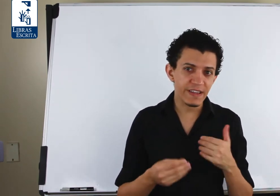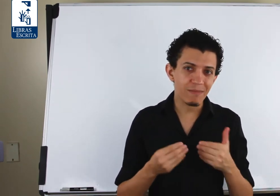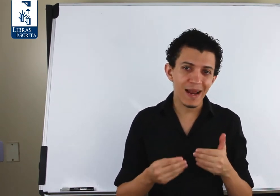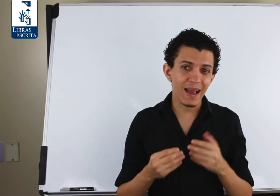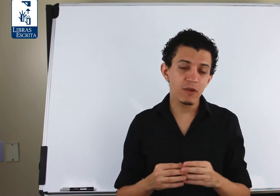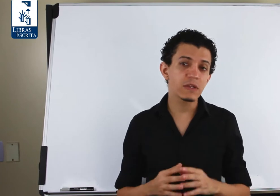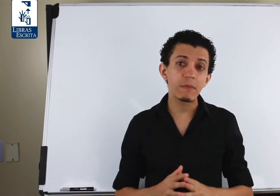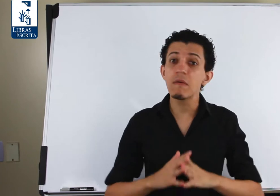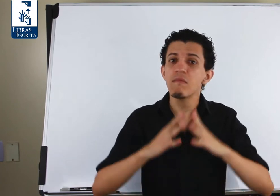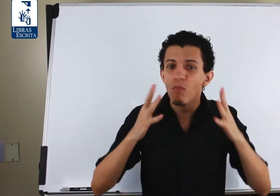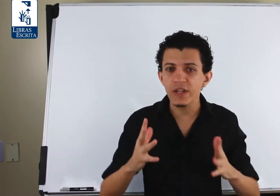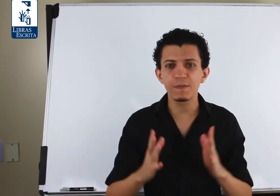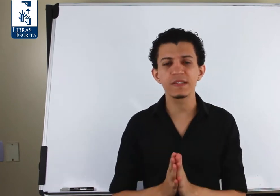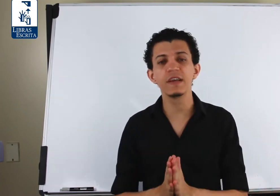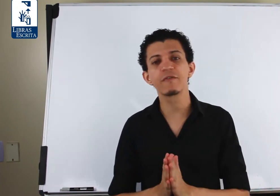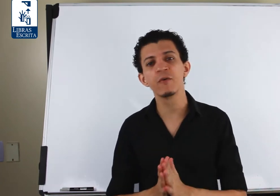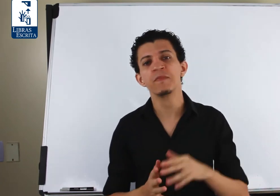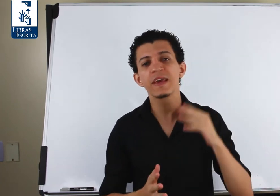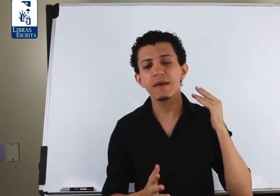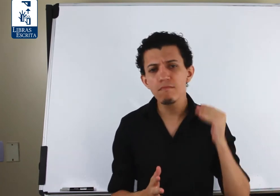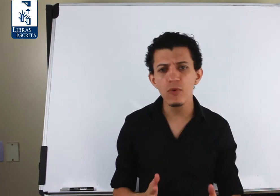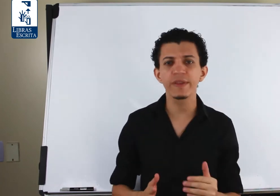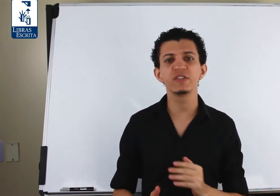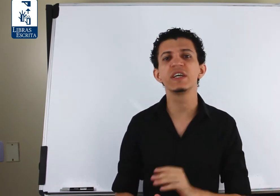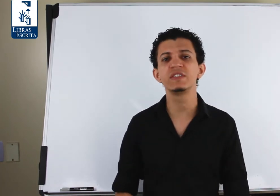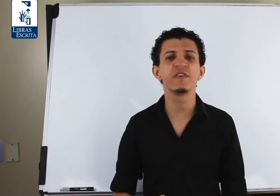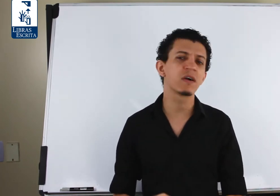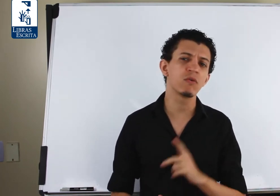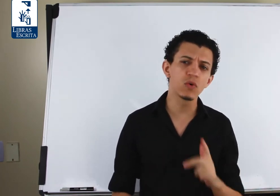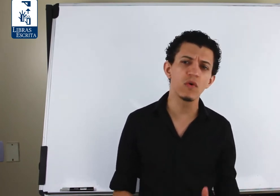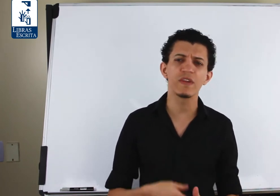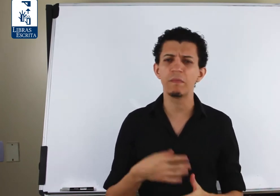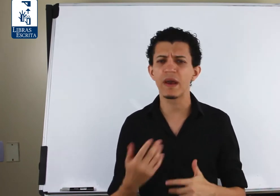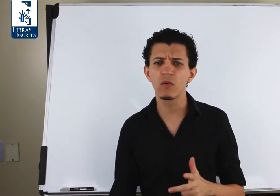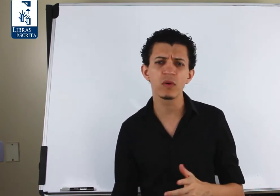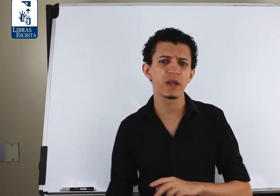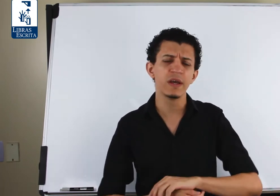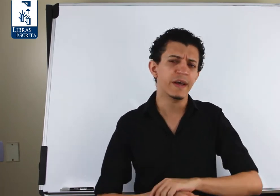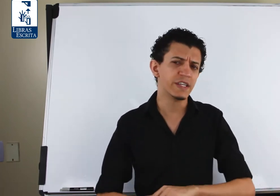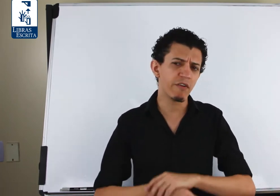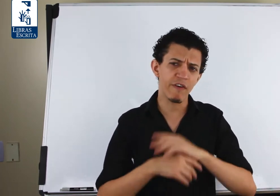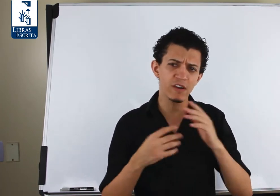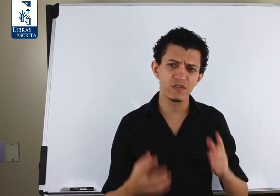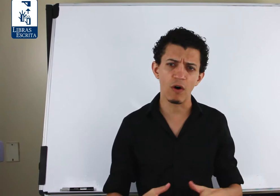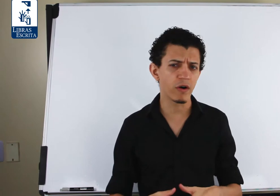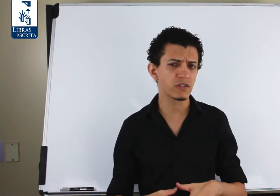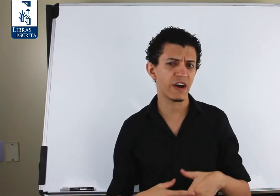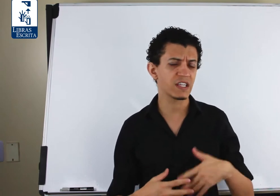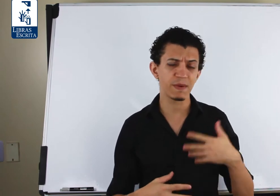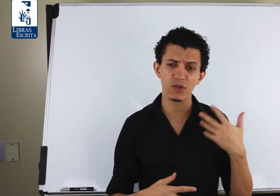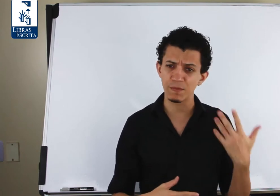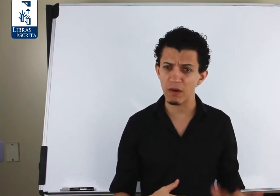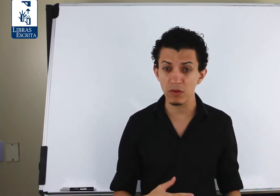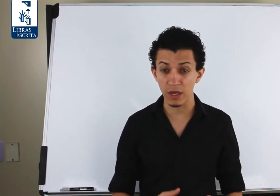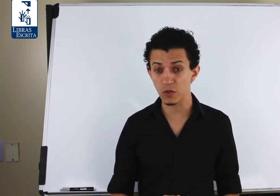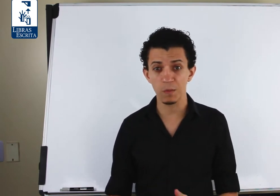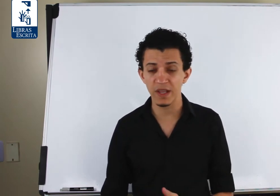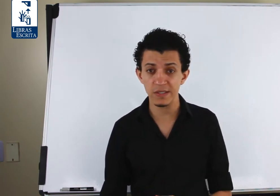vai trabalhar aqui um tema muito específico e que muita gente fica com dúvida, pergunta. Já vi vários fóruns, várias pessoas perguntando sobre isso,